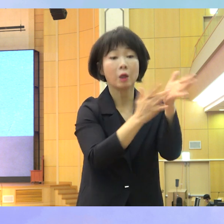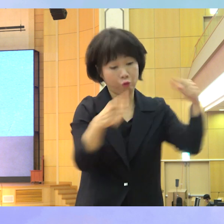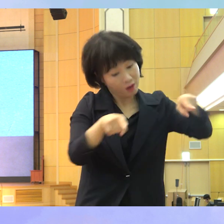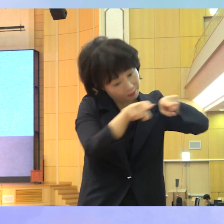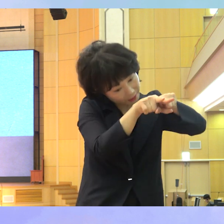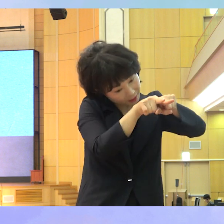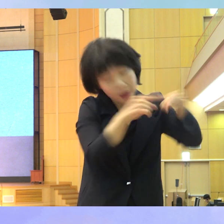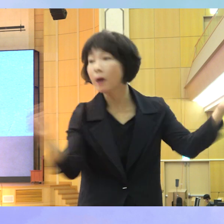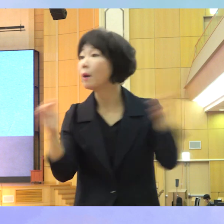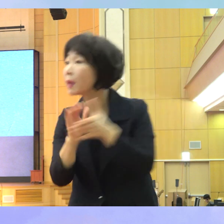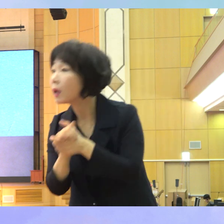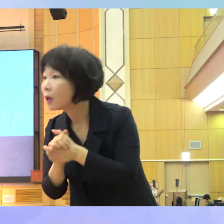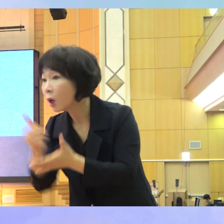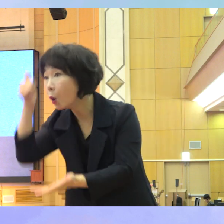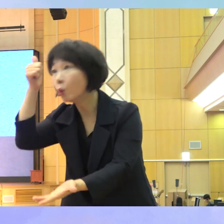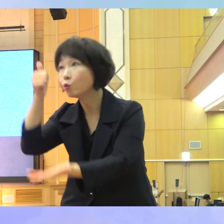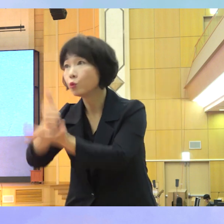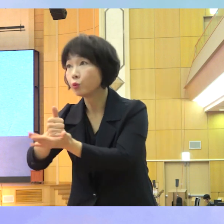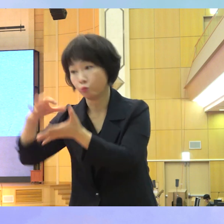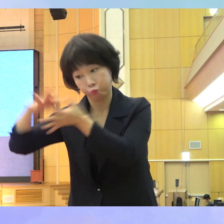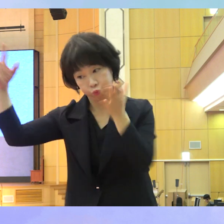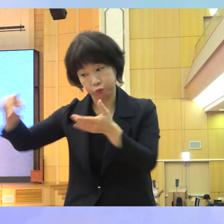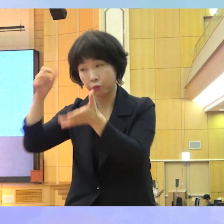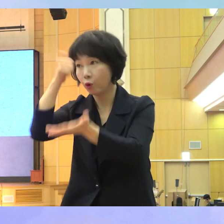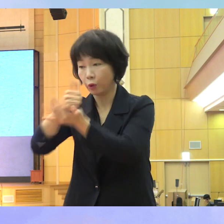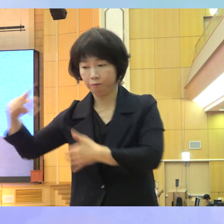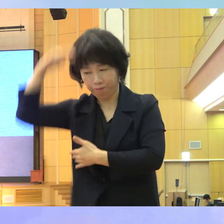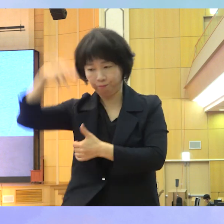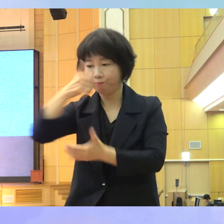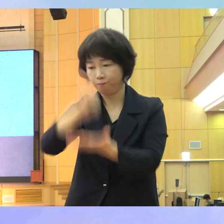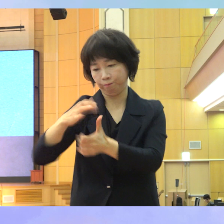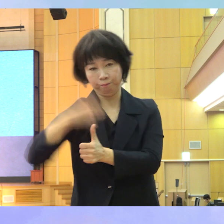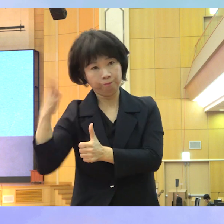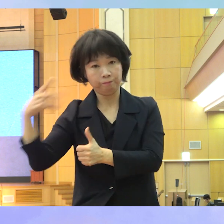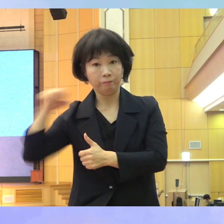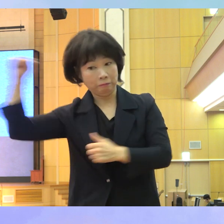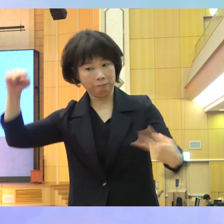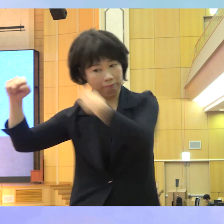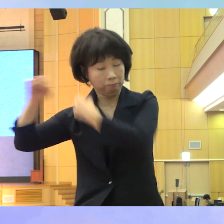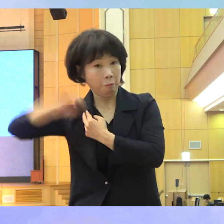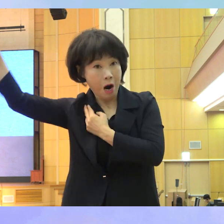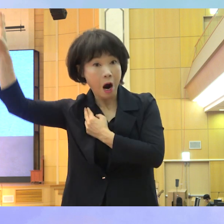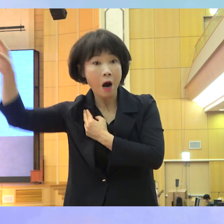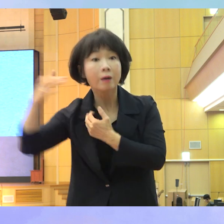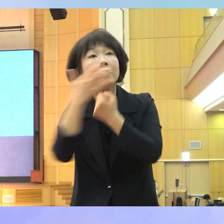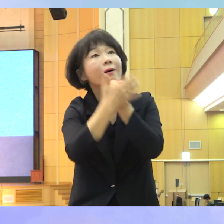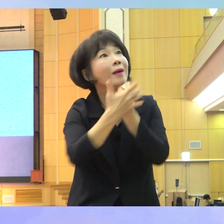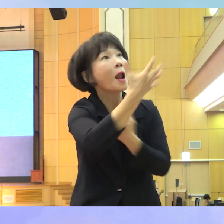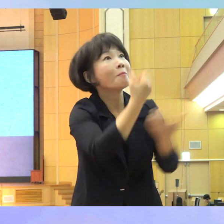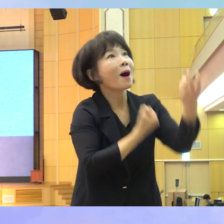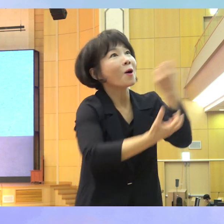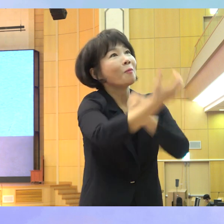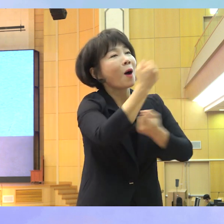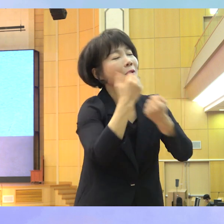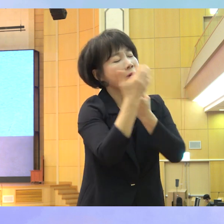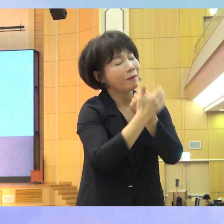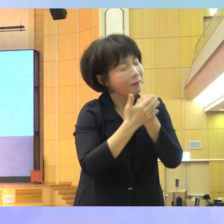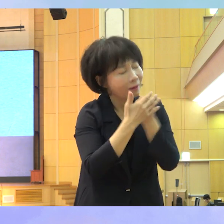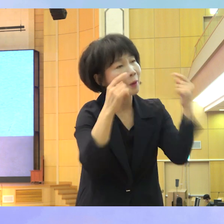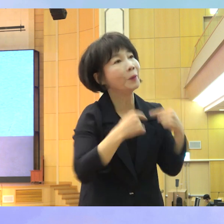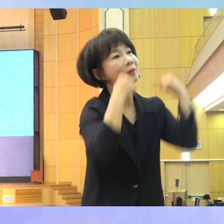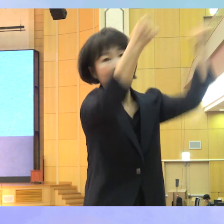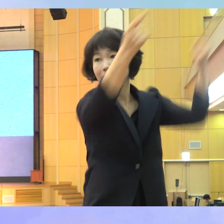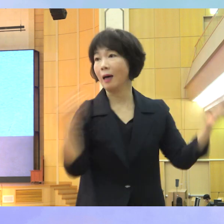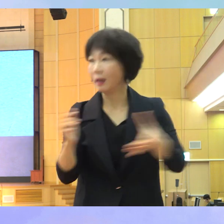지배를 받는 우리가 예수님의 십자가의 은혜로 이제는 죄의 다스림을 받는 게 아니라 은혜로 다스림을 받아서 의의 영역으로 들어갔다,